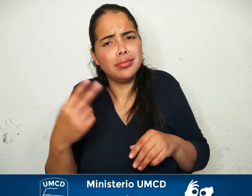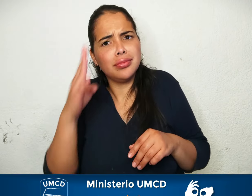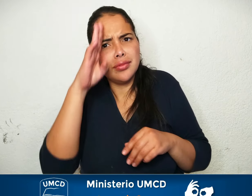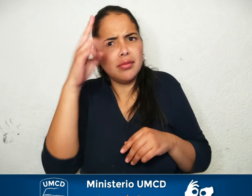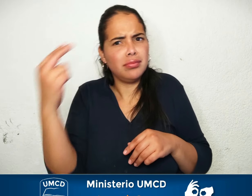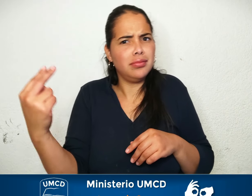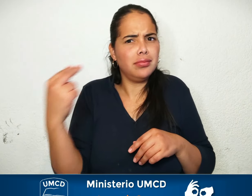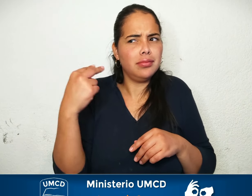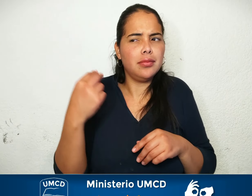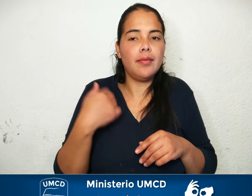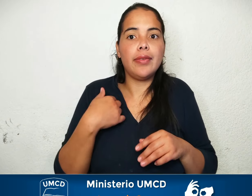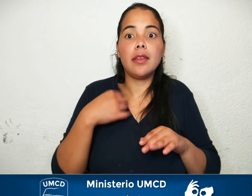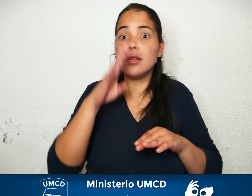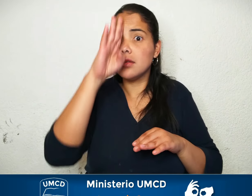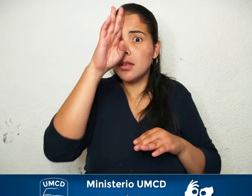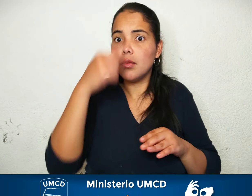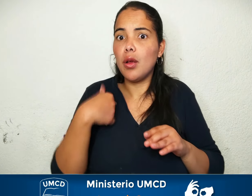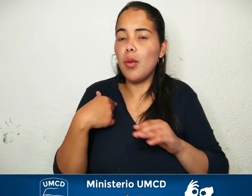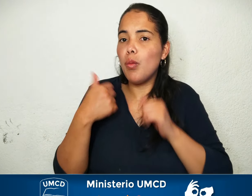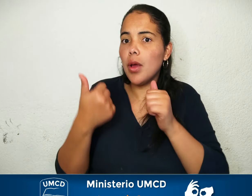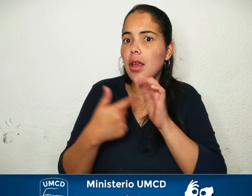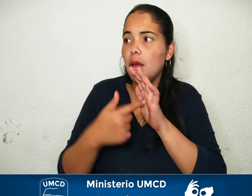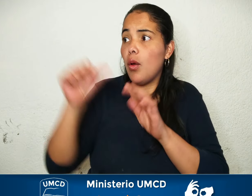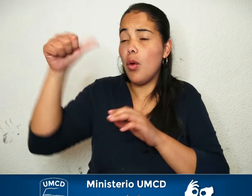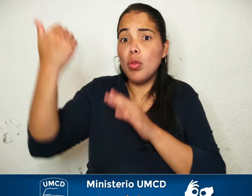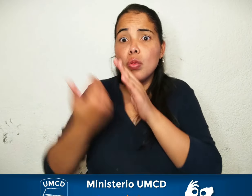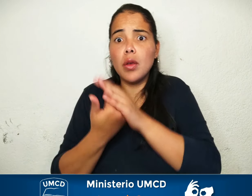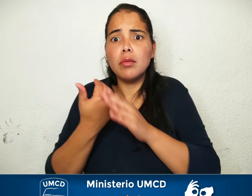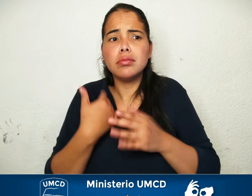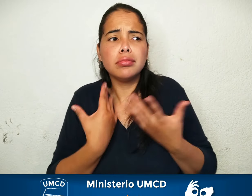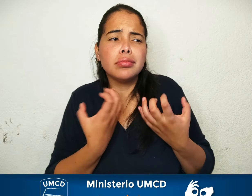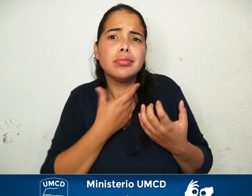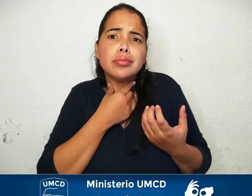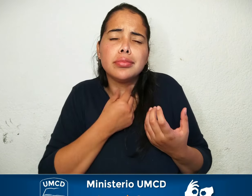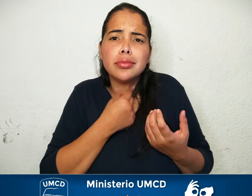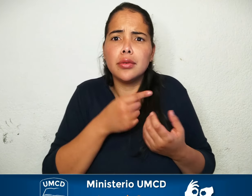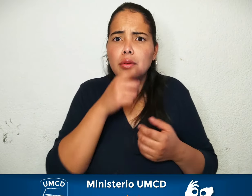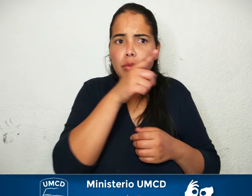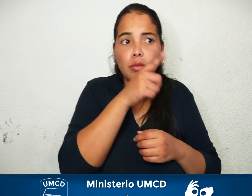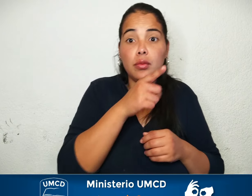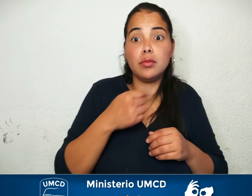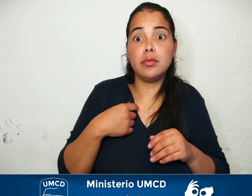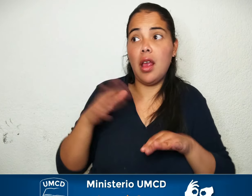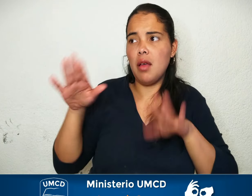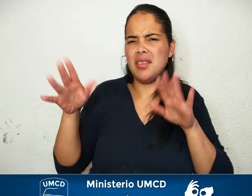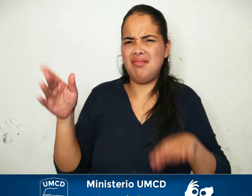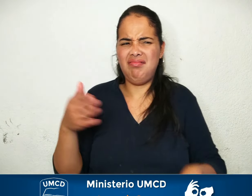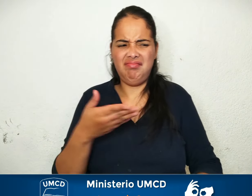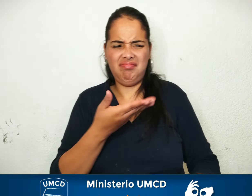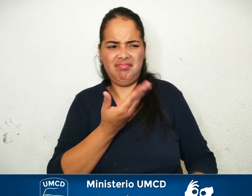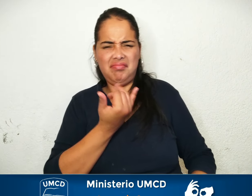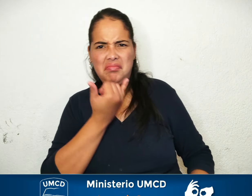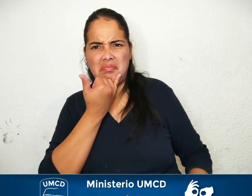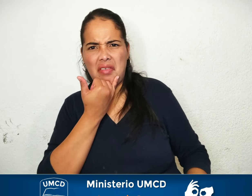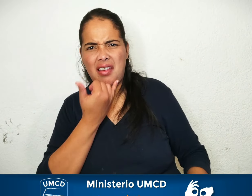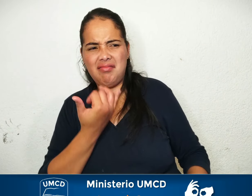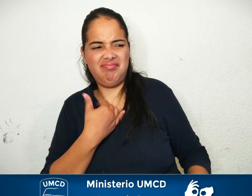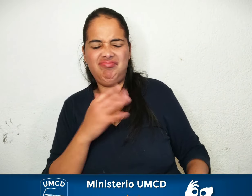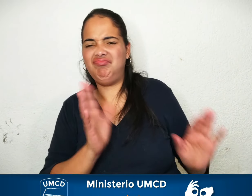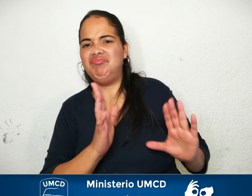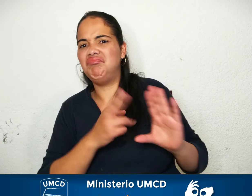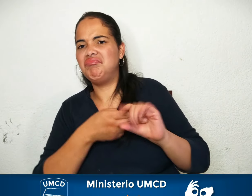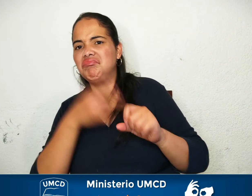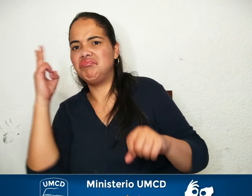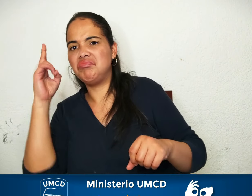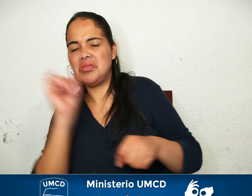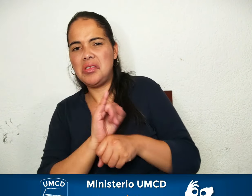cómo nosotros debemos comportarnos. Hay ciertas cosas que para algunas personas pueden ser muy